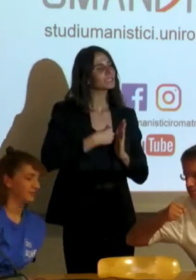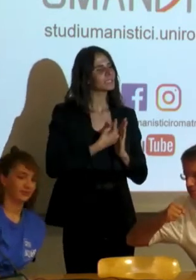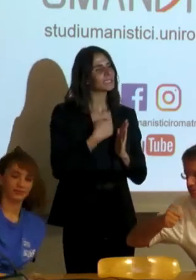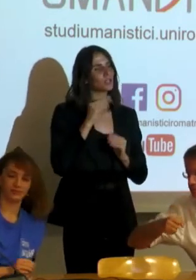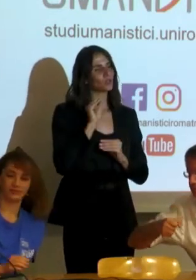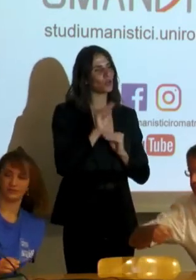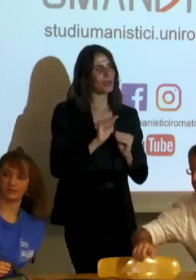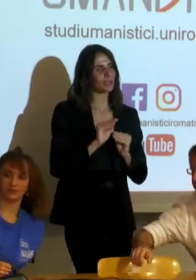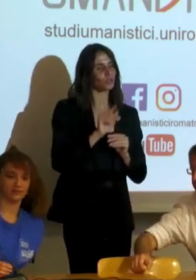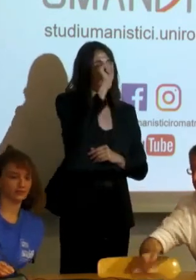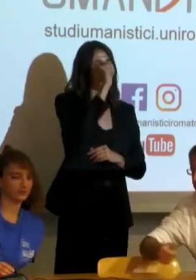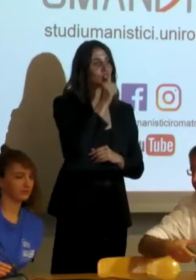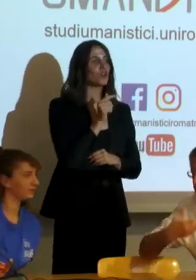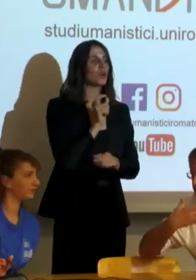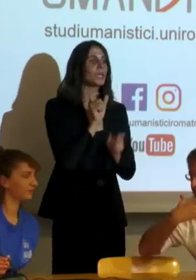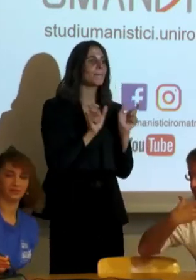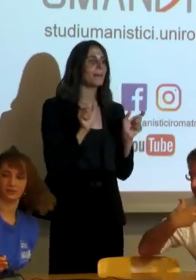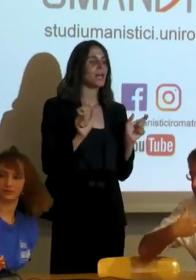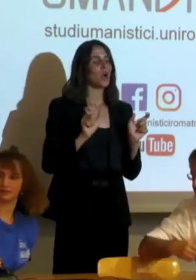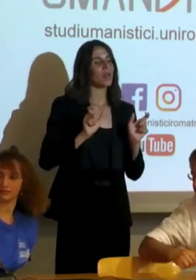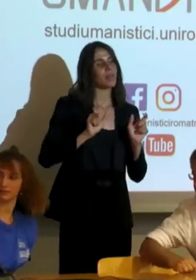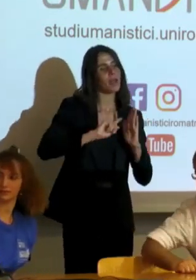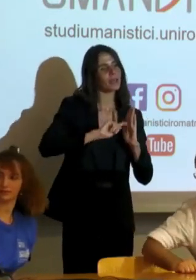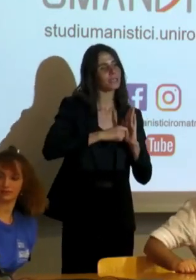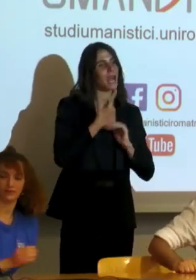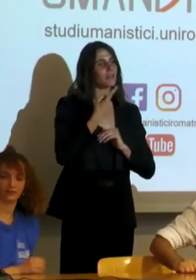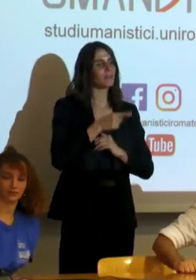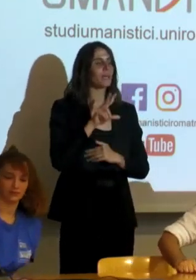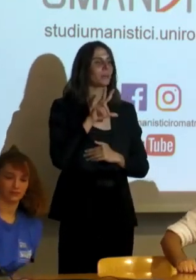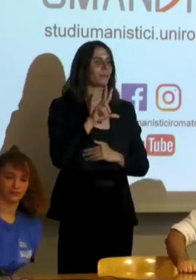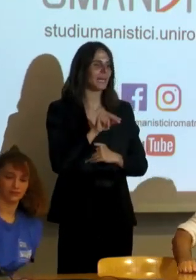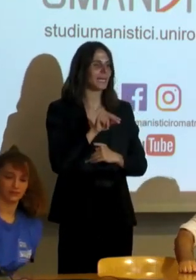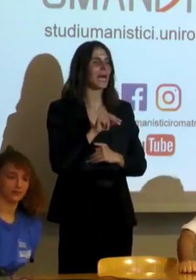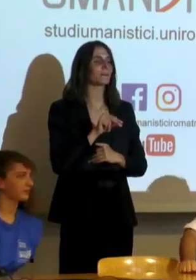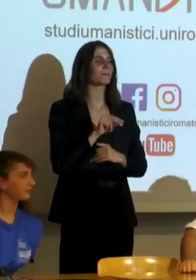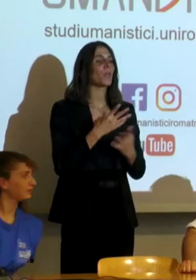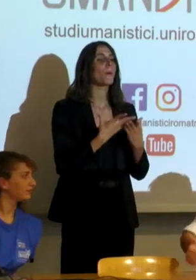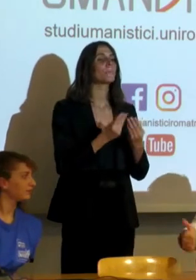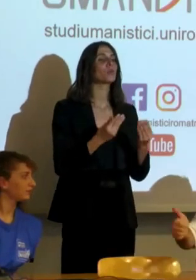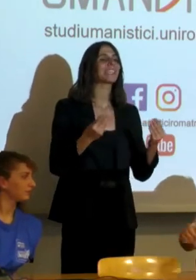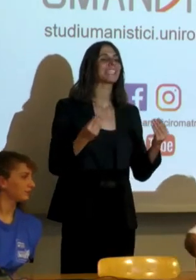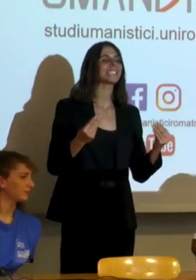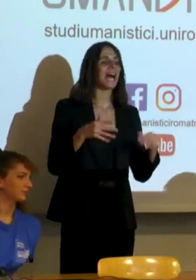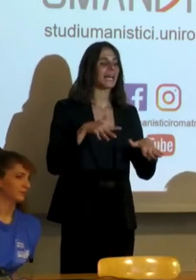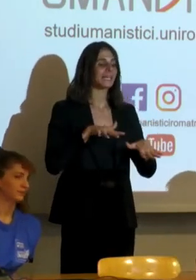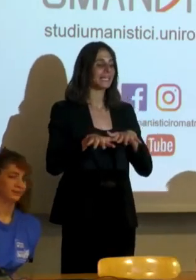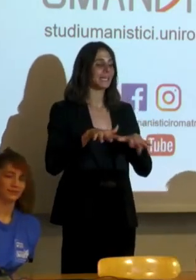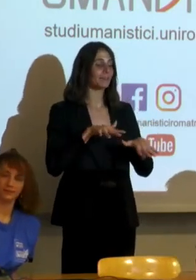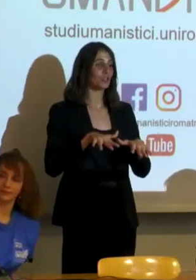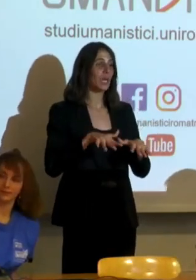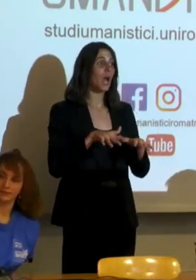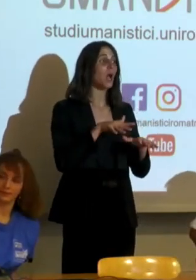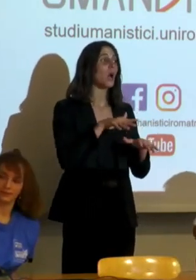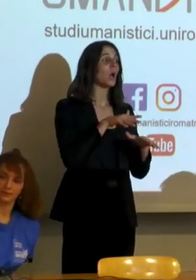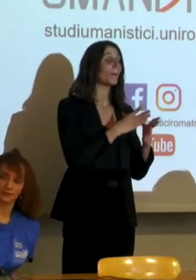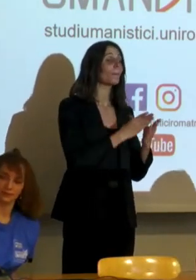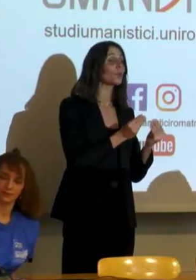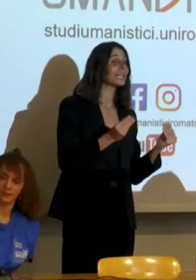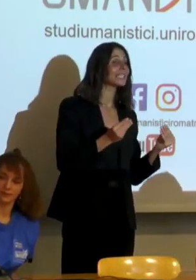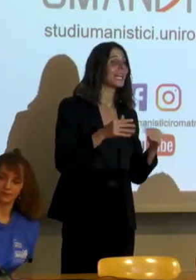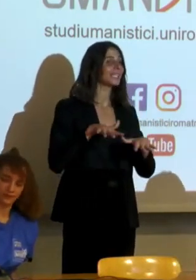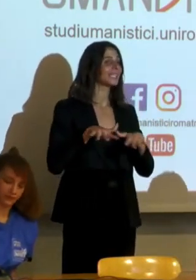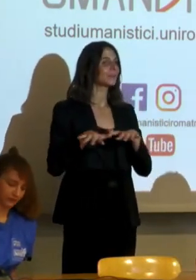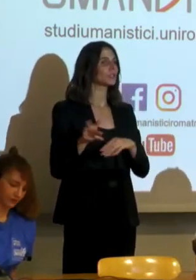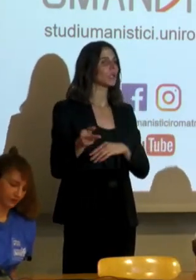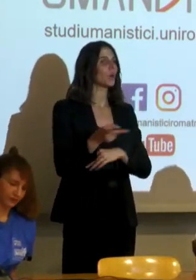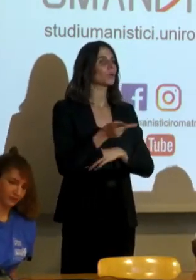una parola chiave per parlare di pluralità e di dinamicità, che sono altri due concetti che leghiamo perfettamente alla